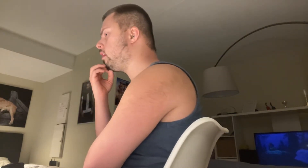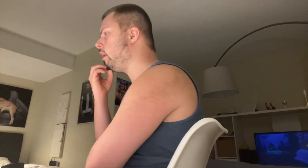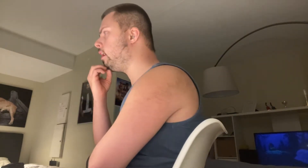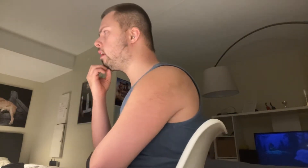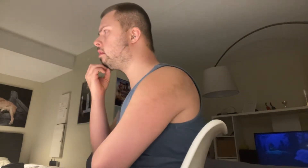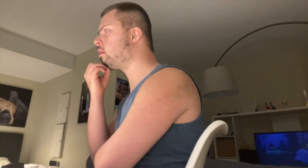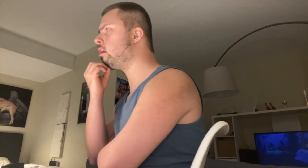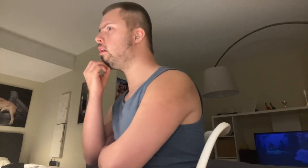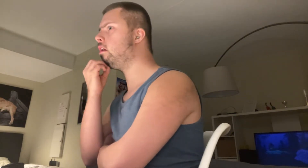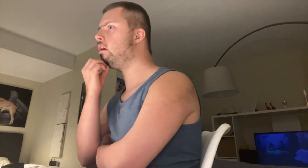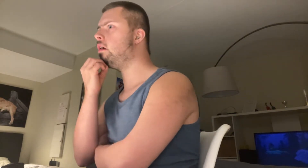236.